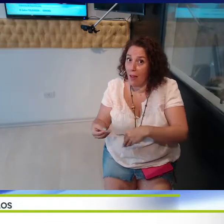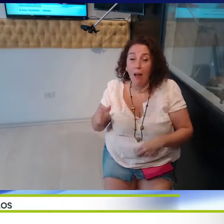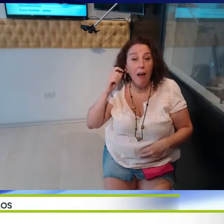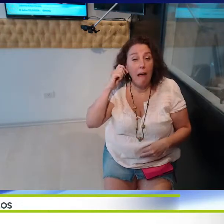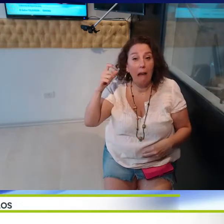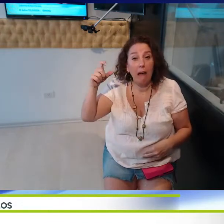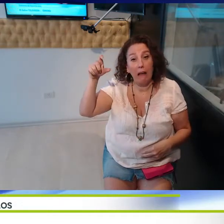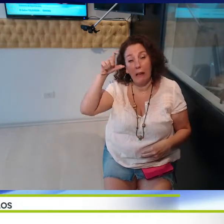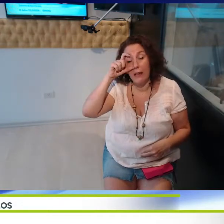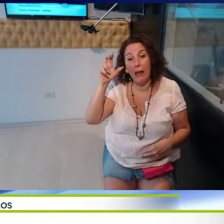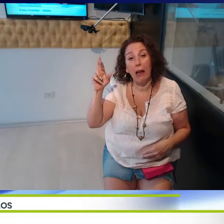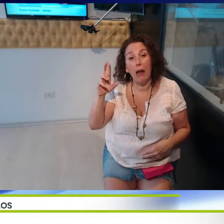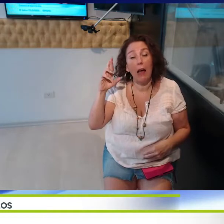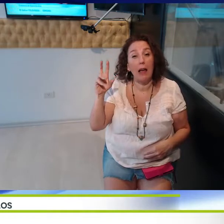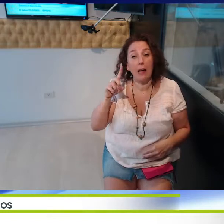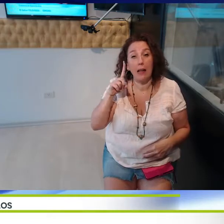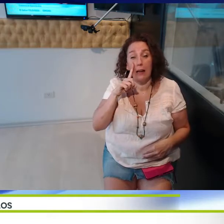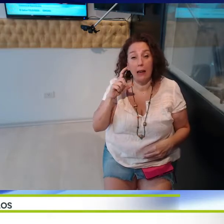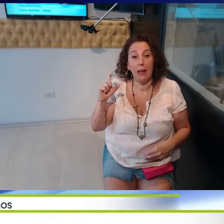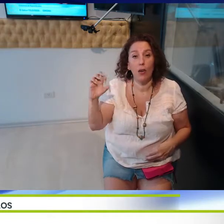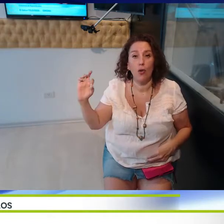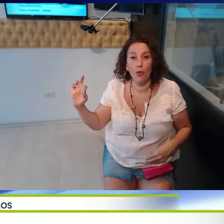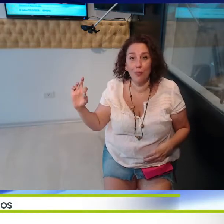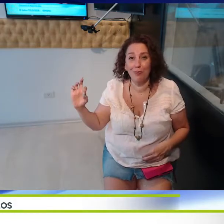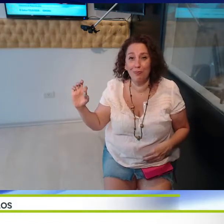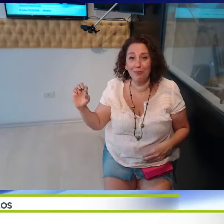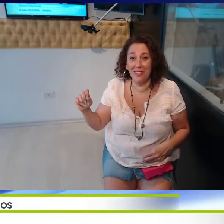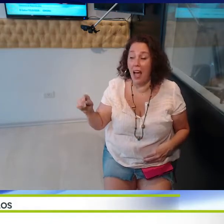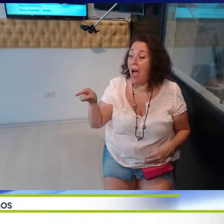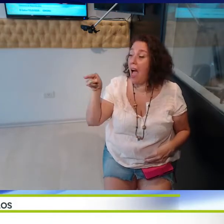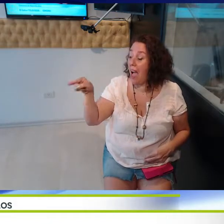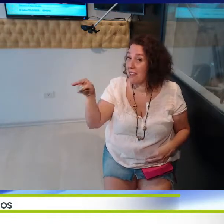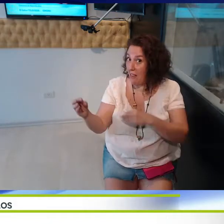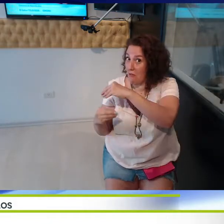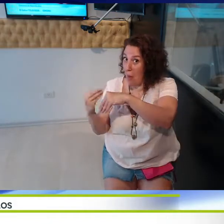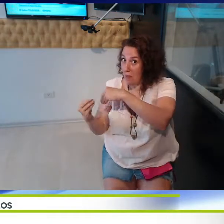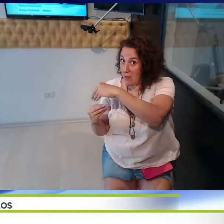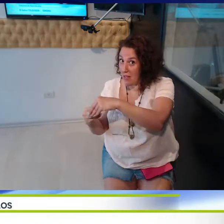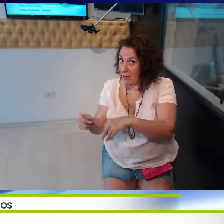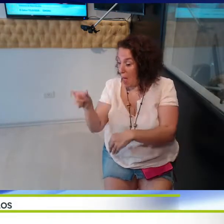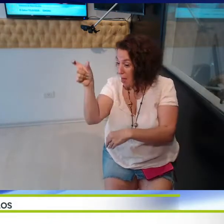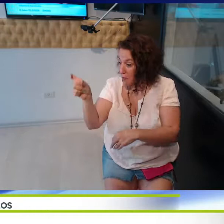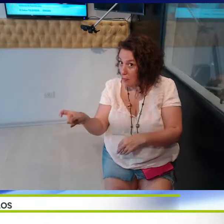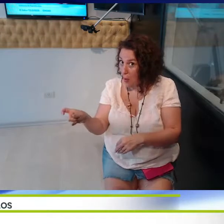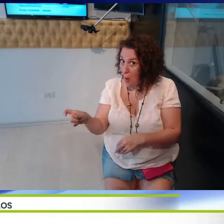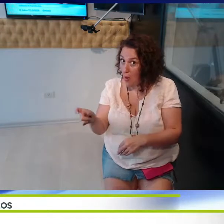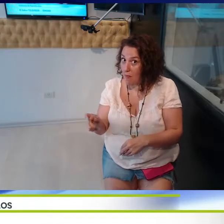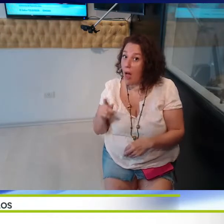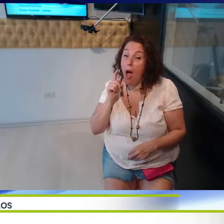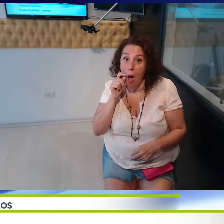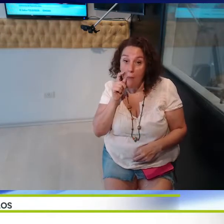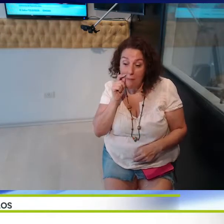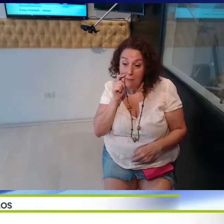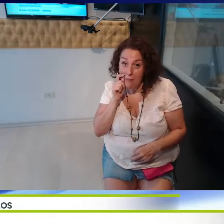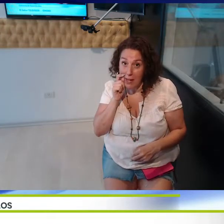Y otro hermano más y Gastoso Fritz. No, yo ya, con el árbol genealógico estoy perdido. Bueno, ¿de qué trata la historia, Marisa? Bueno,